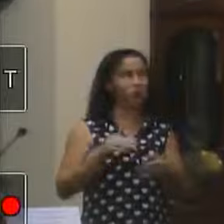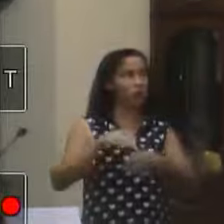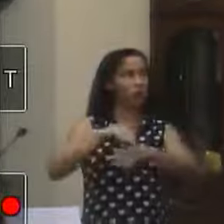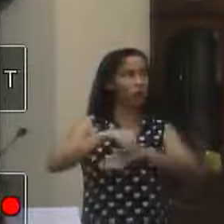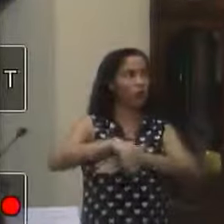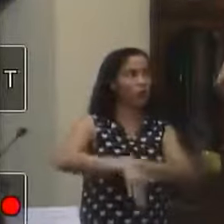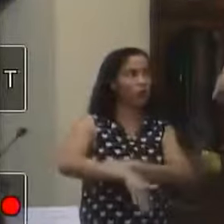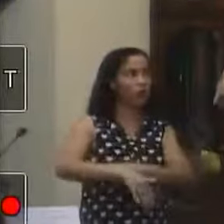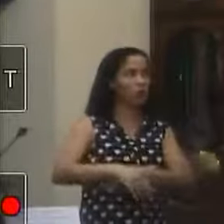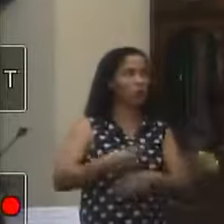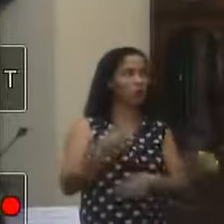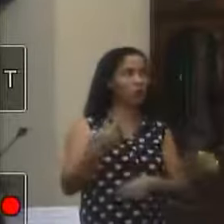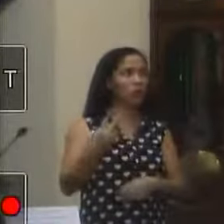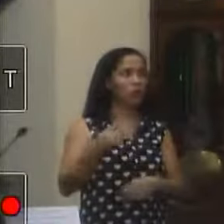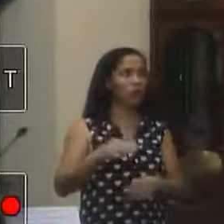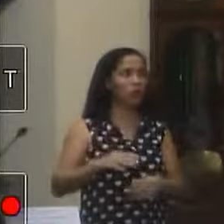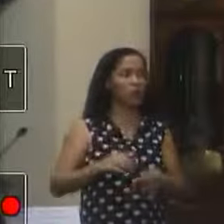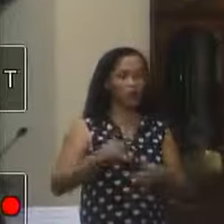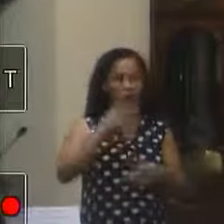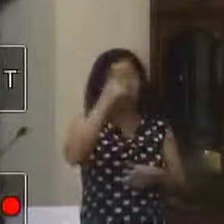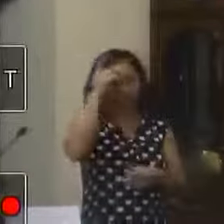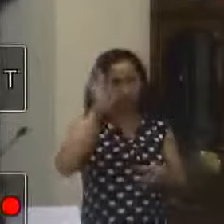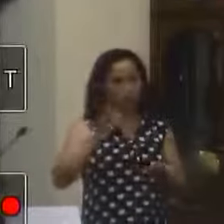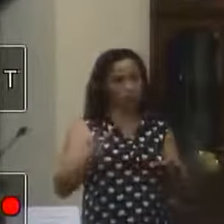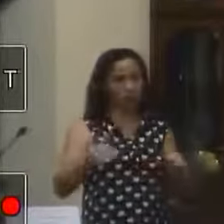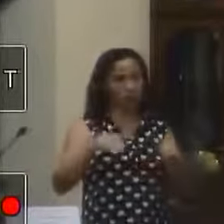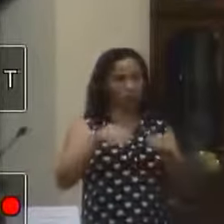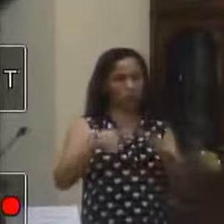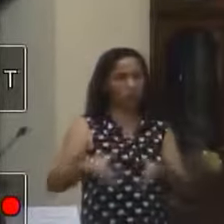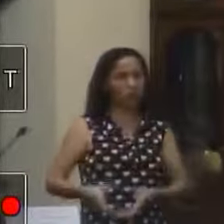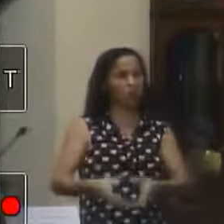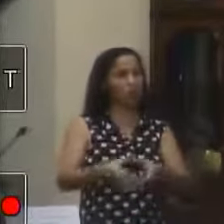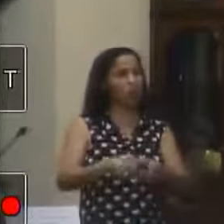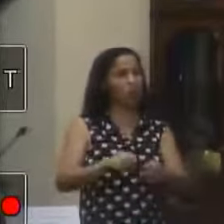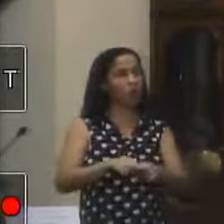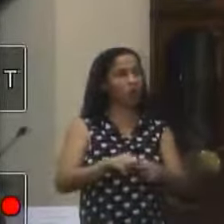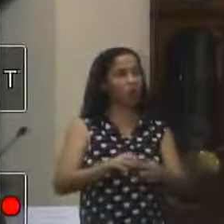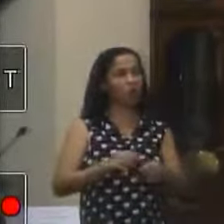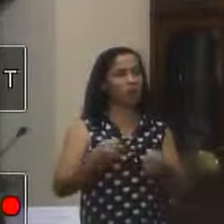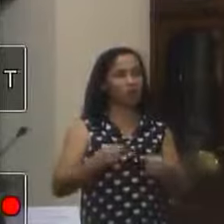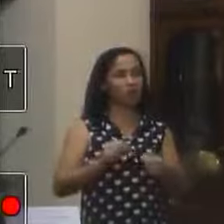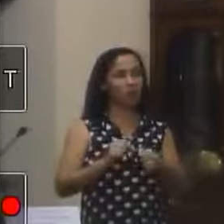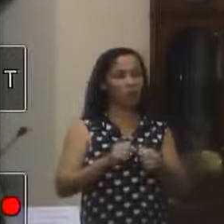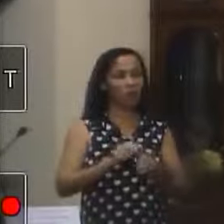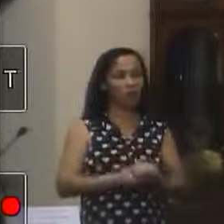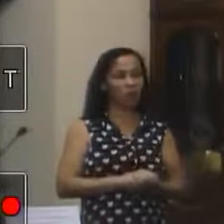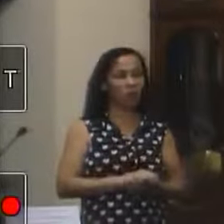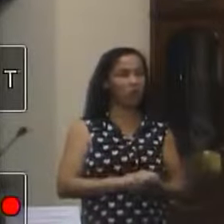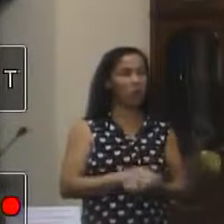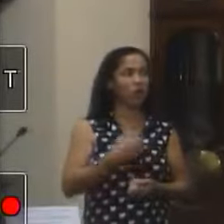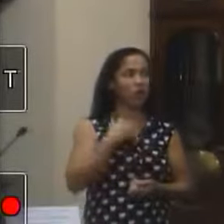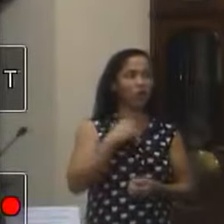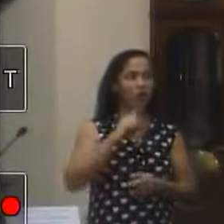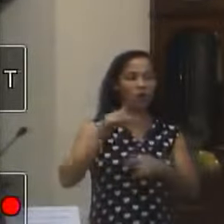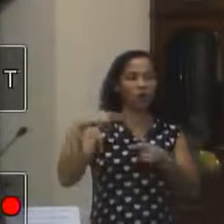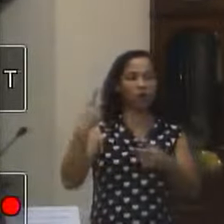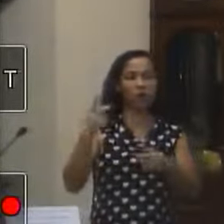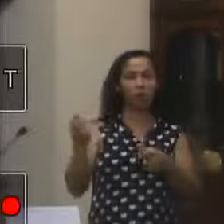Valença, duas máquinas e o pessoal todo já cobrindo, enterrando o tubo e cobrindo. Ou seja, isso é que tem que ser feito. Não tem que deixar para